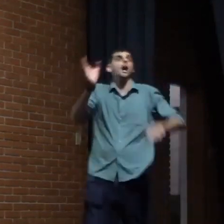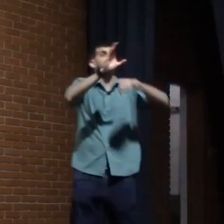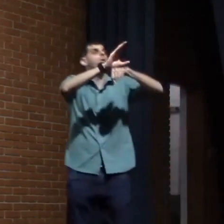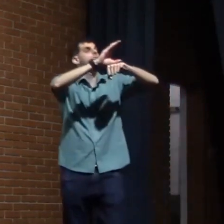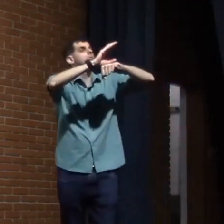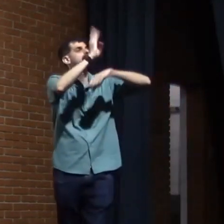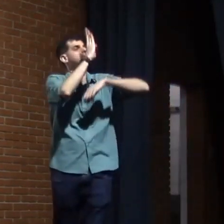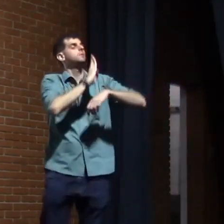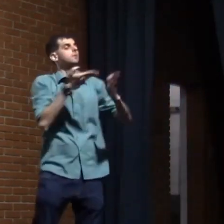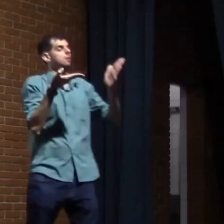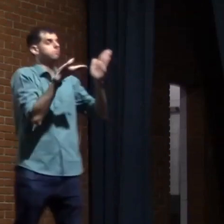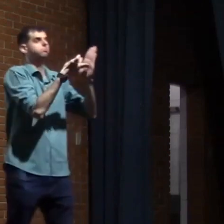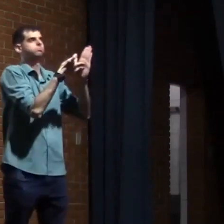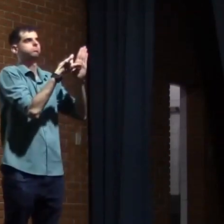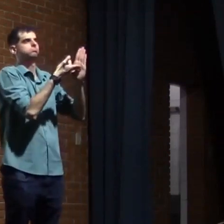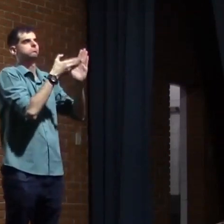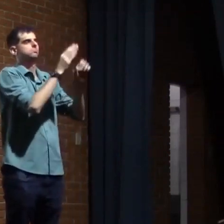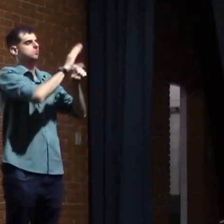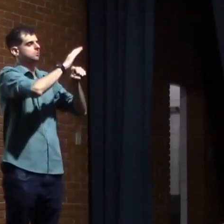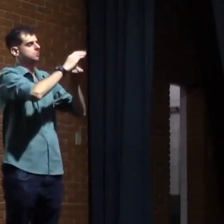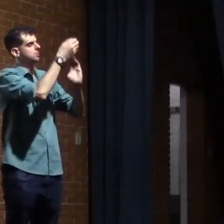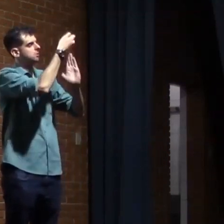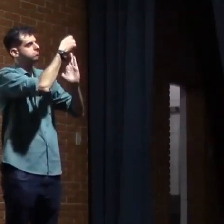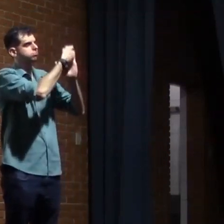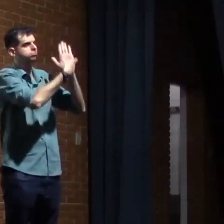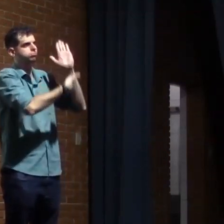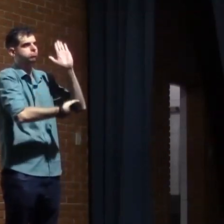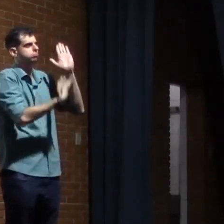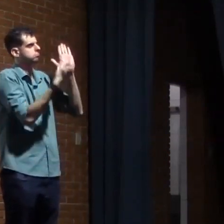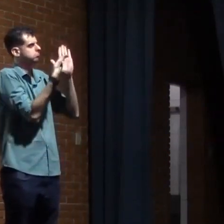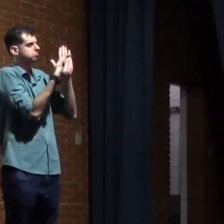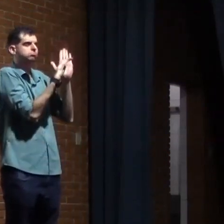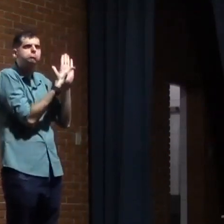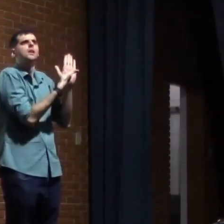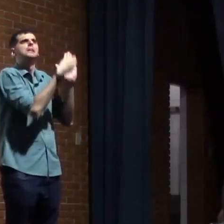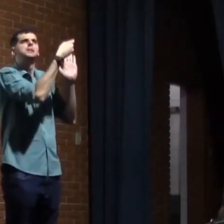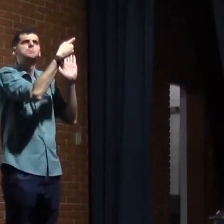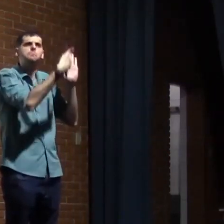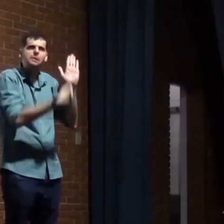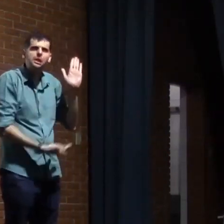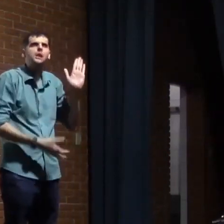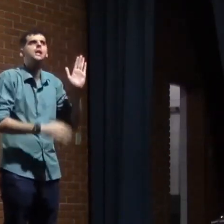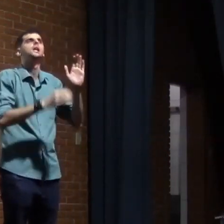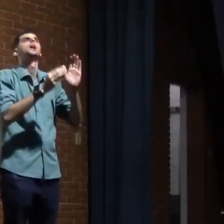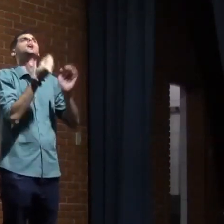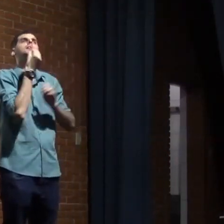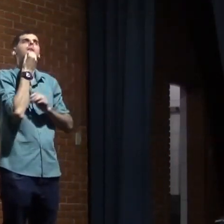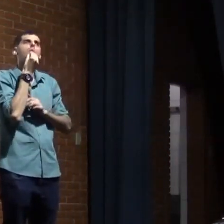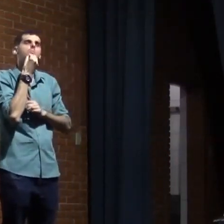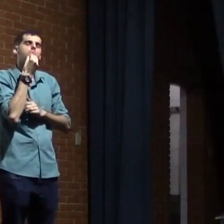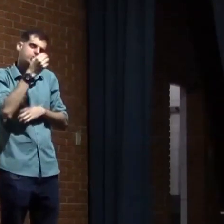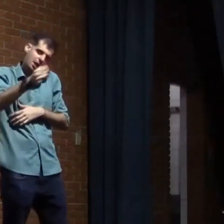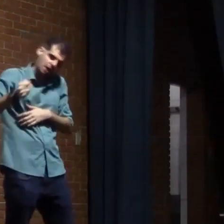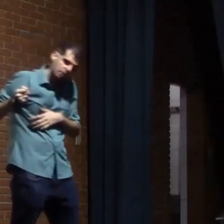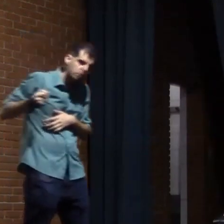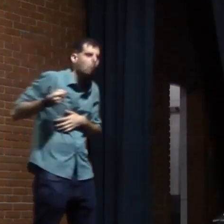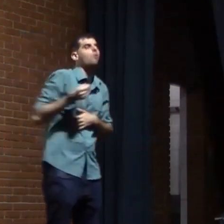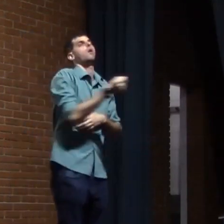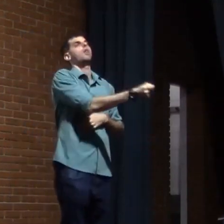E aí a gente tem aqui novamente mais um trecho da Constituição Federal, onde ela explica esses aspectos da